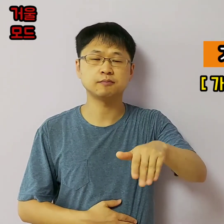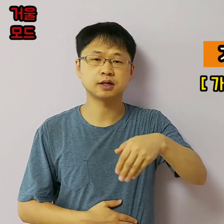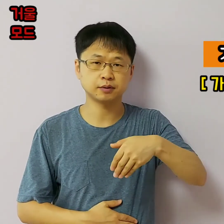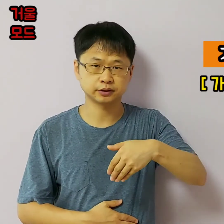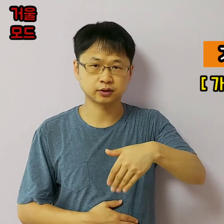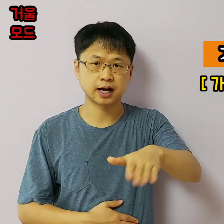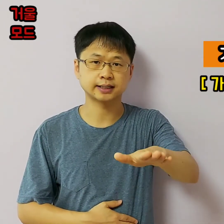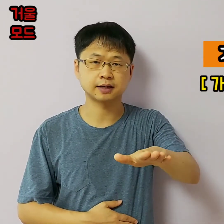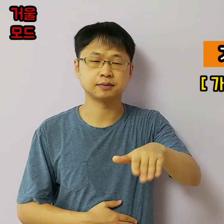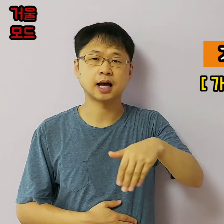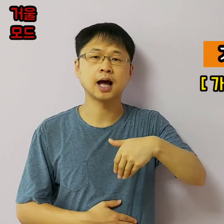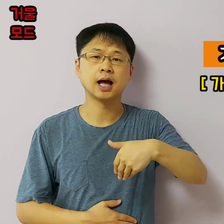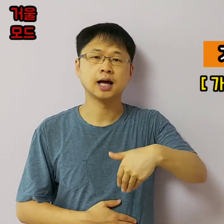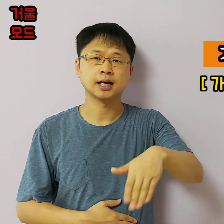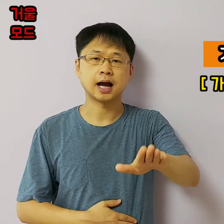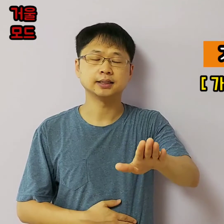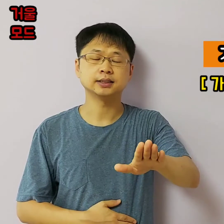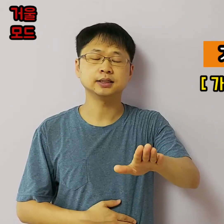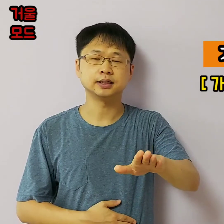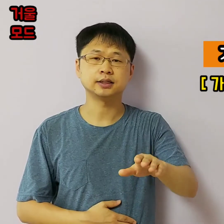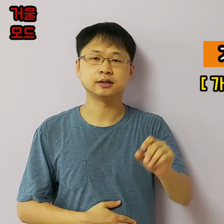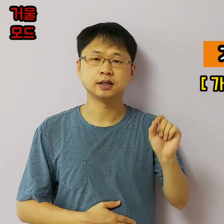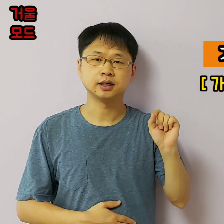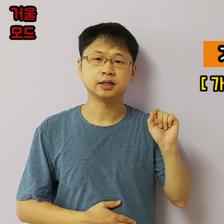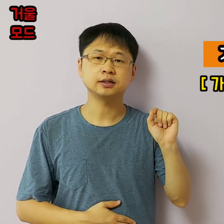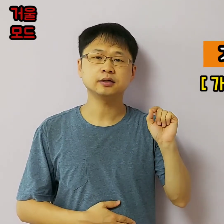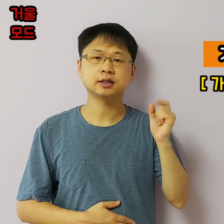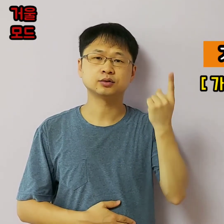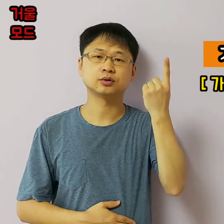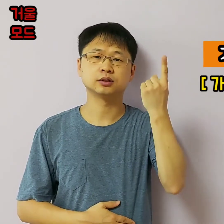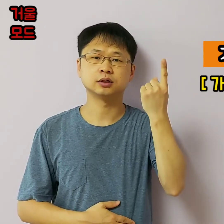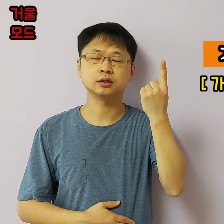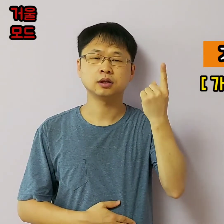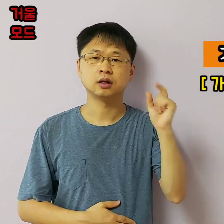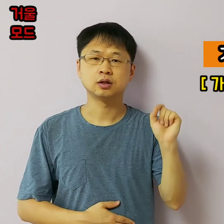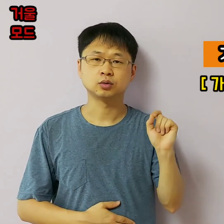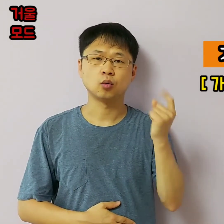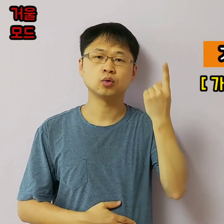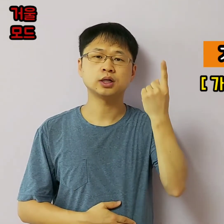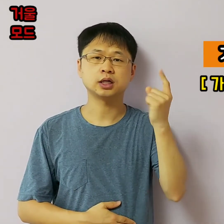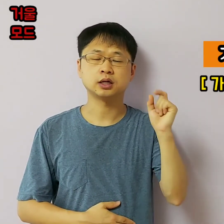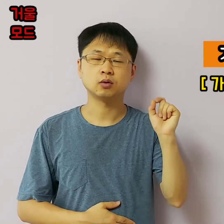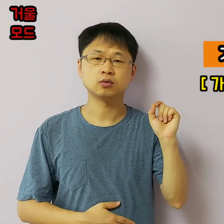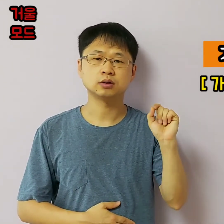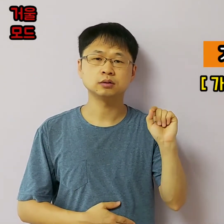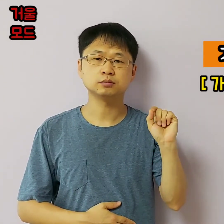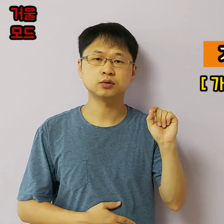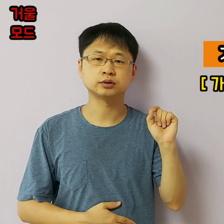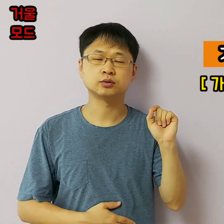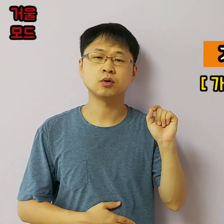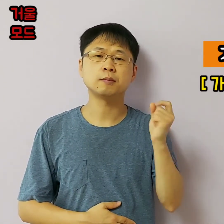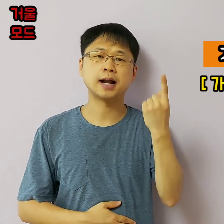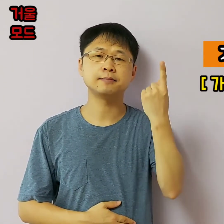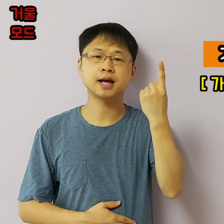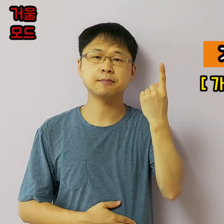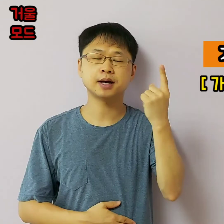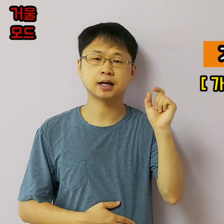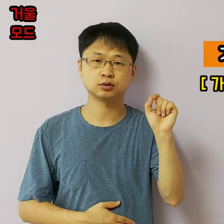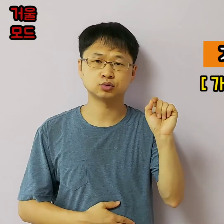내밀기 배웠죠. 가다입니다. 가는 인연, 인연이란 수어는 동기 혹은 무엇으로 말미암아라는